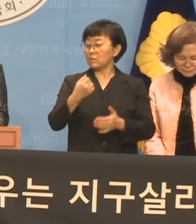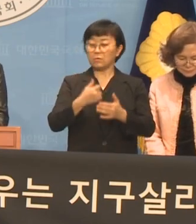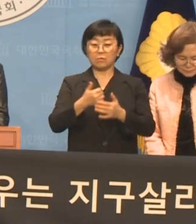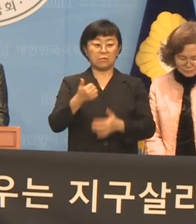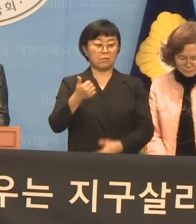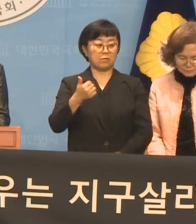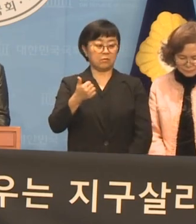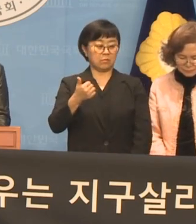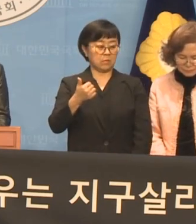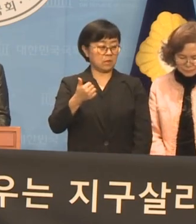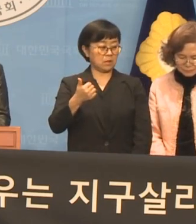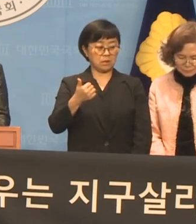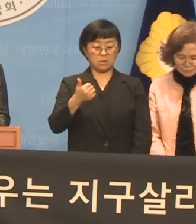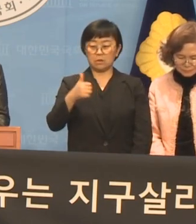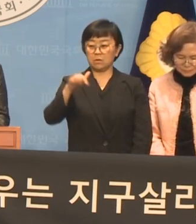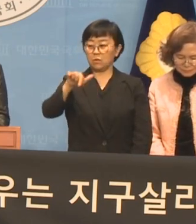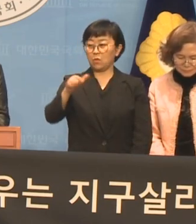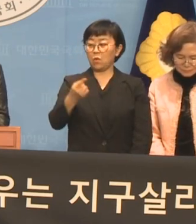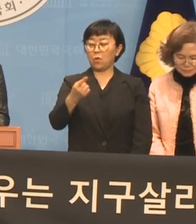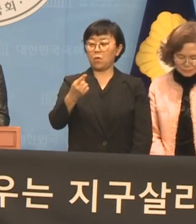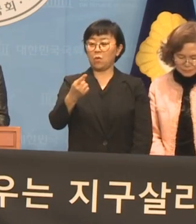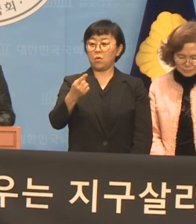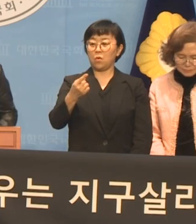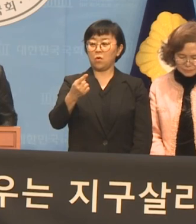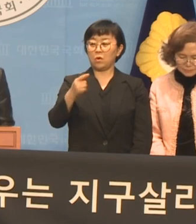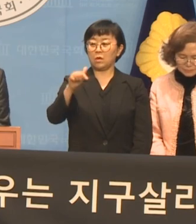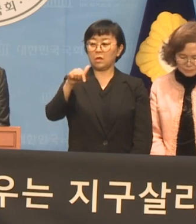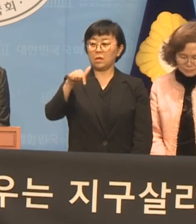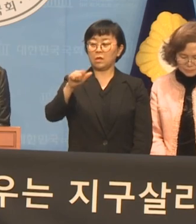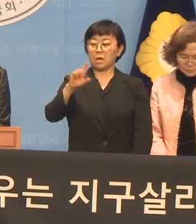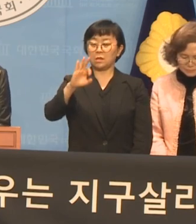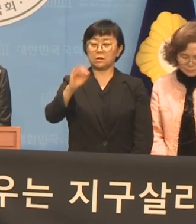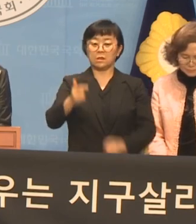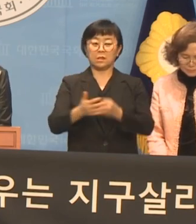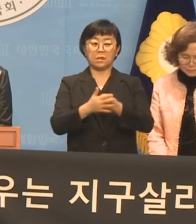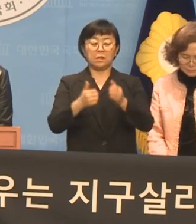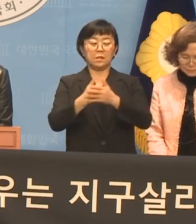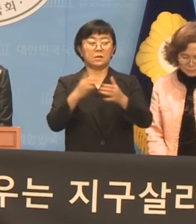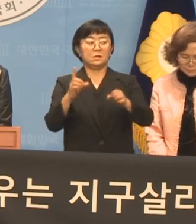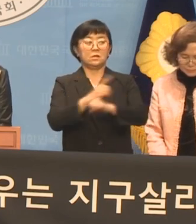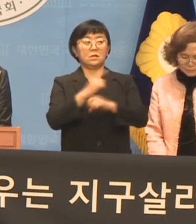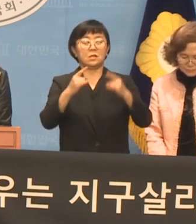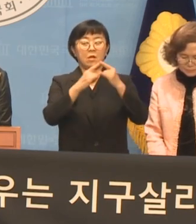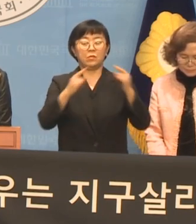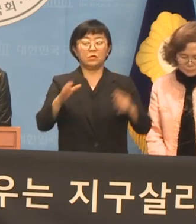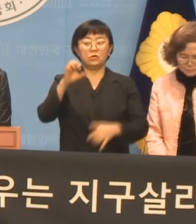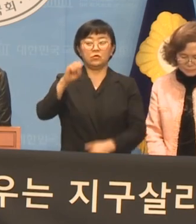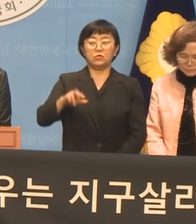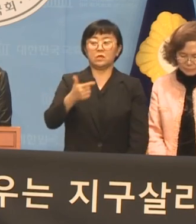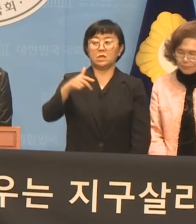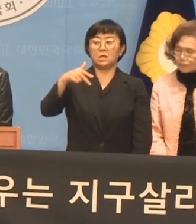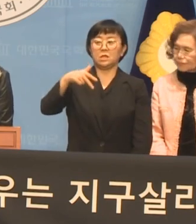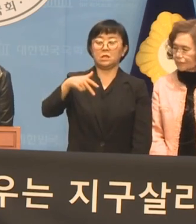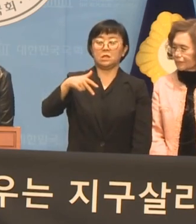해찬수 고가온, 엘브레인 김경희, 디지털 캠퍼스 윤희정,